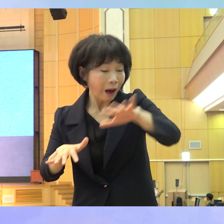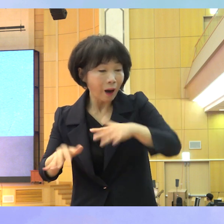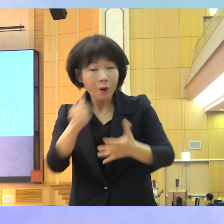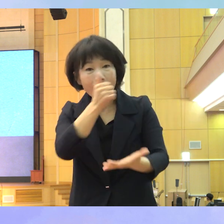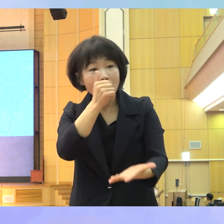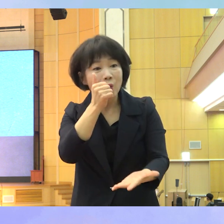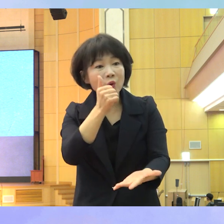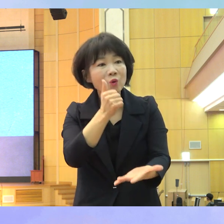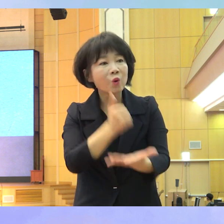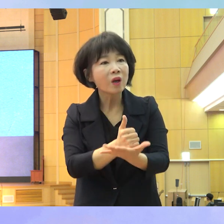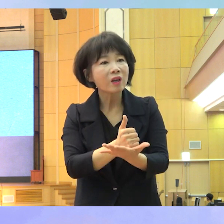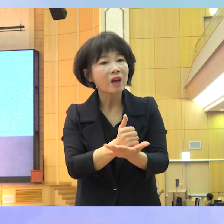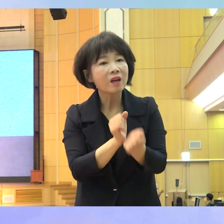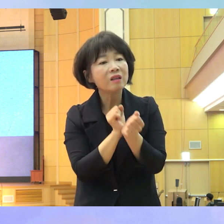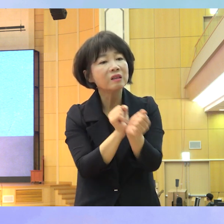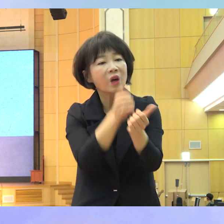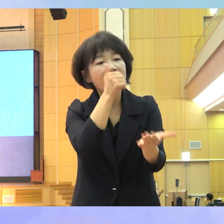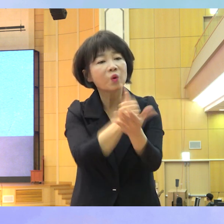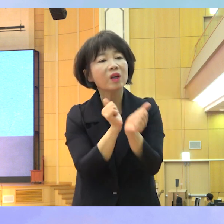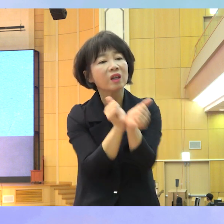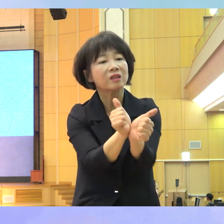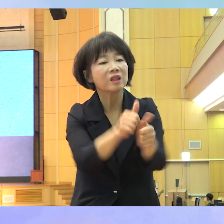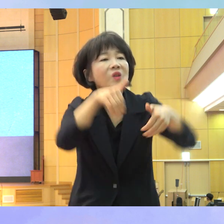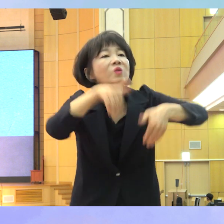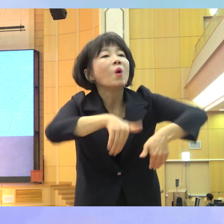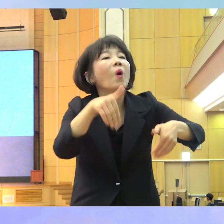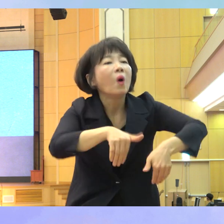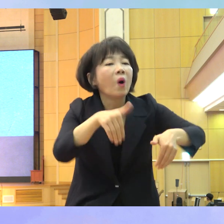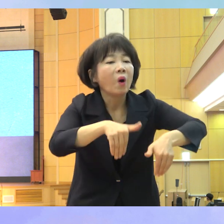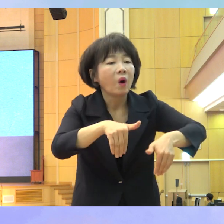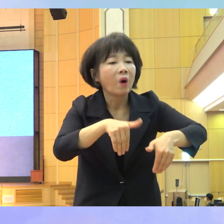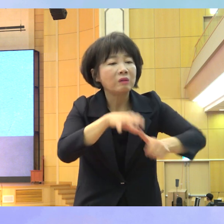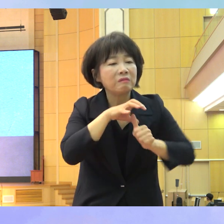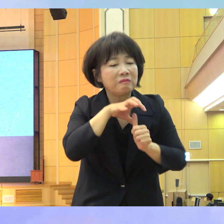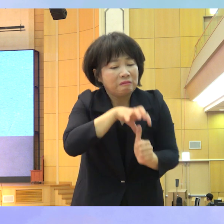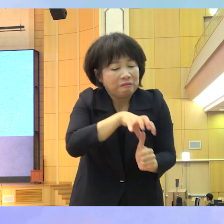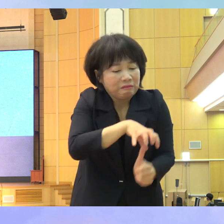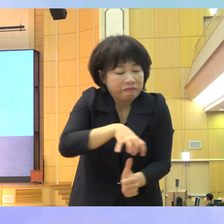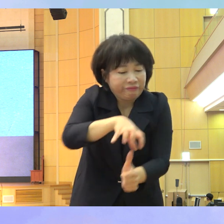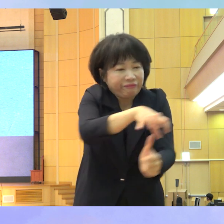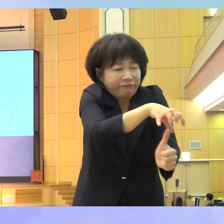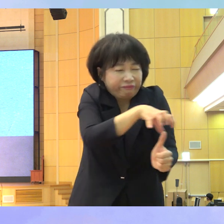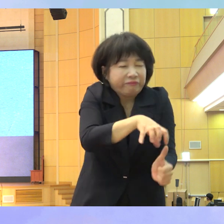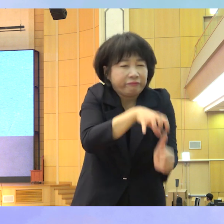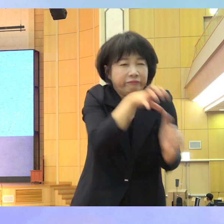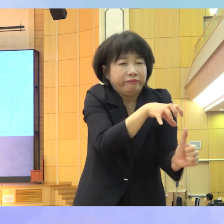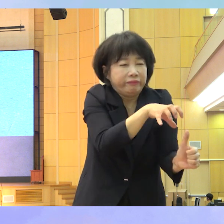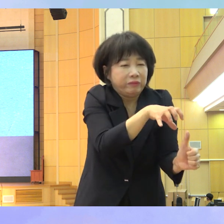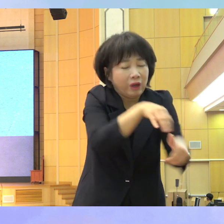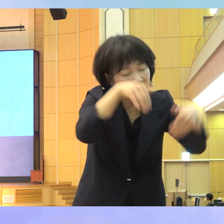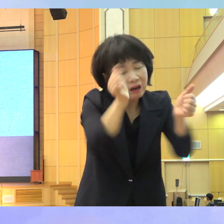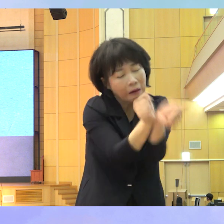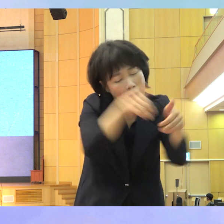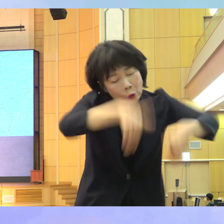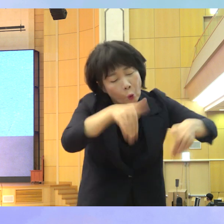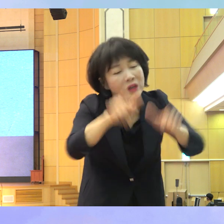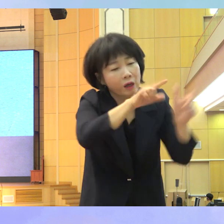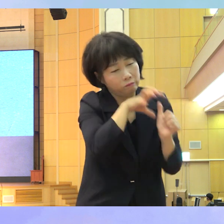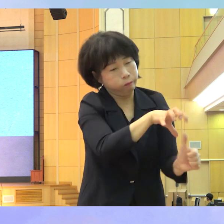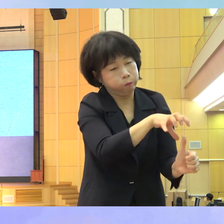죄의 지배가 아니라 이스라엘의 애굽의 지배를 받았을 때, 노예 생활을 했을